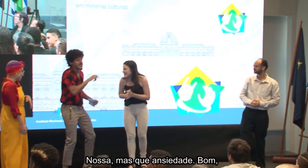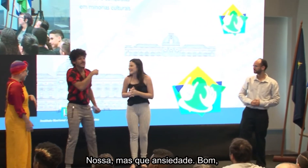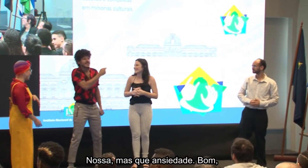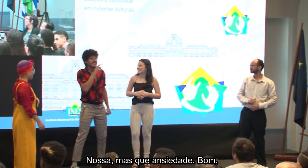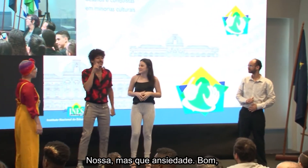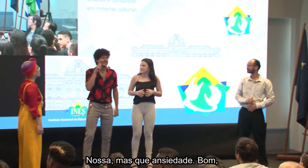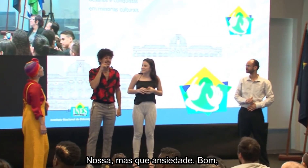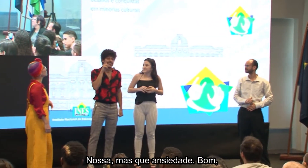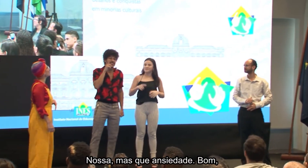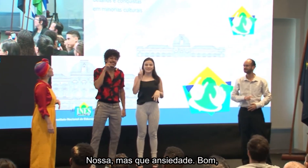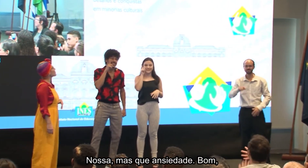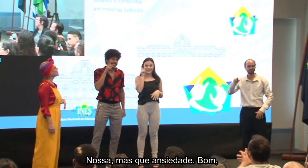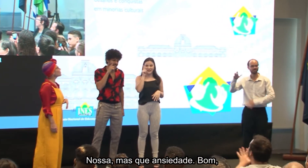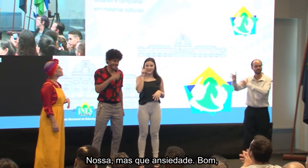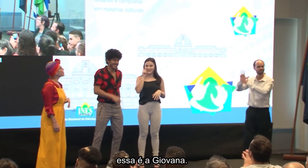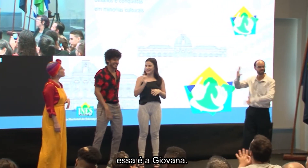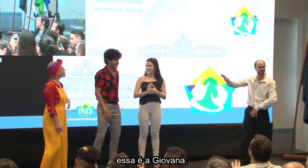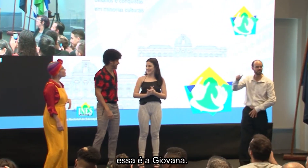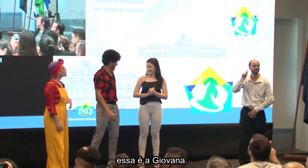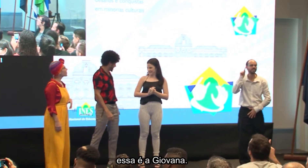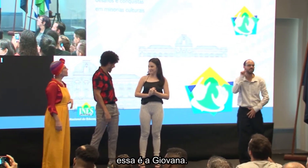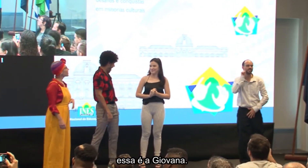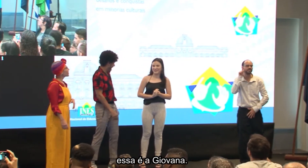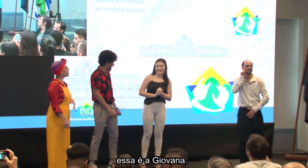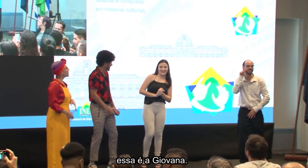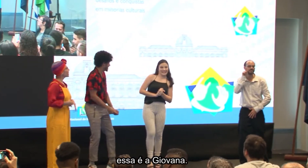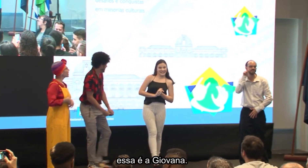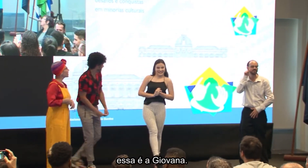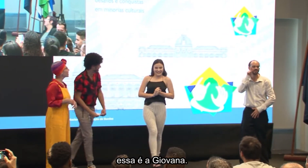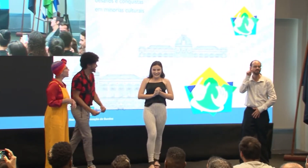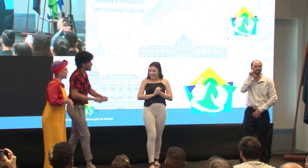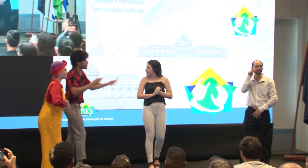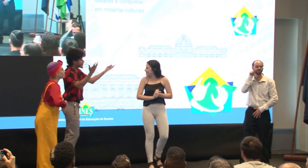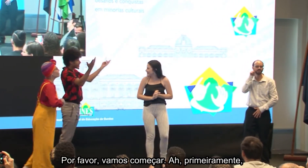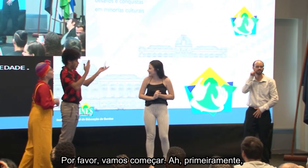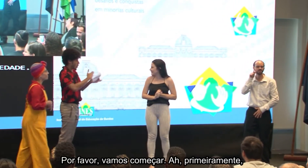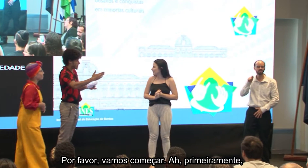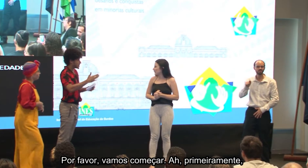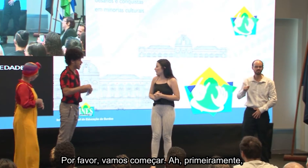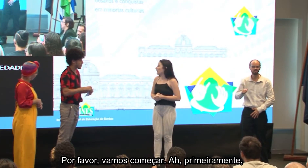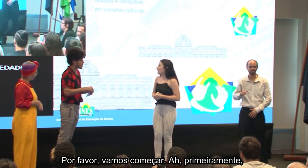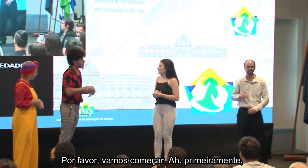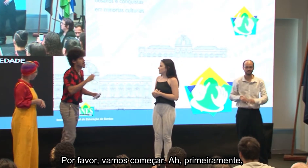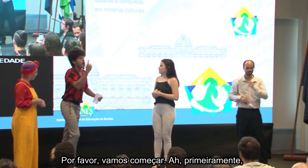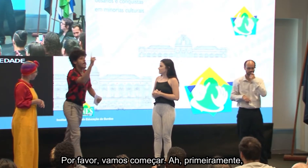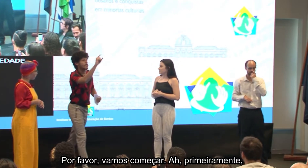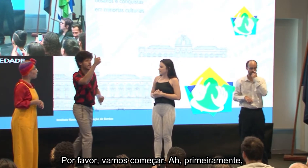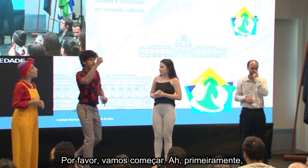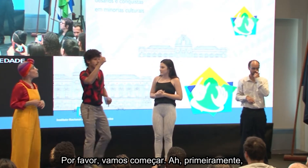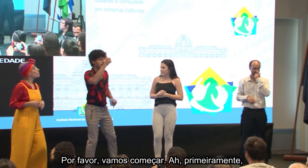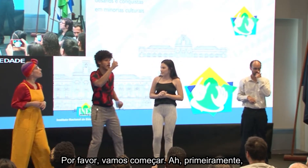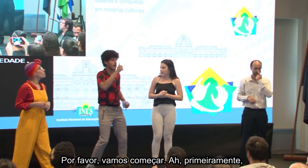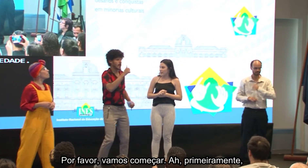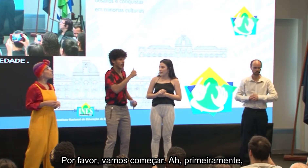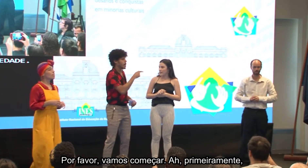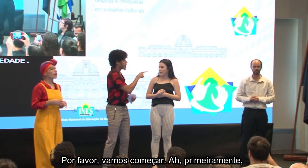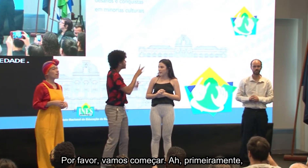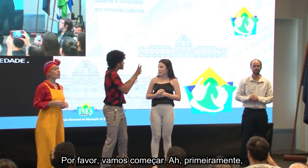Nossa, mas que ansiedade! Bom, essa é a Giovana. Por favor, vamos começar. Ah,